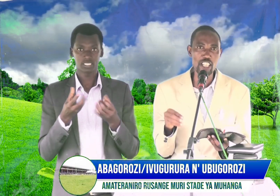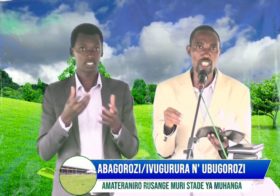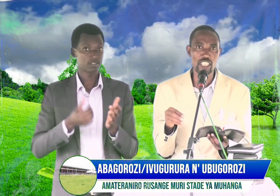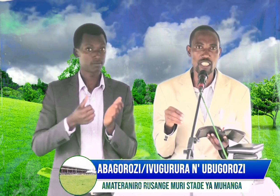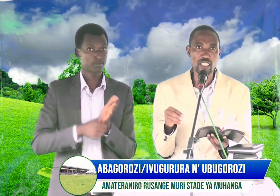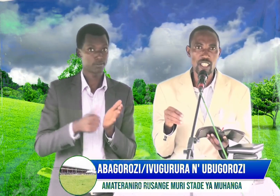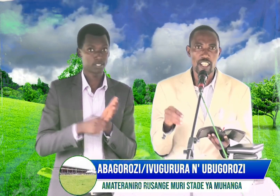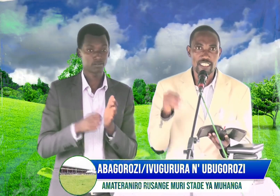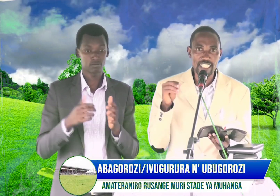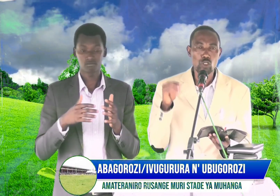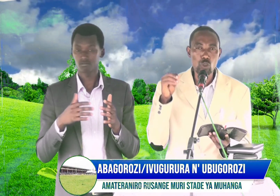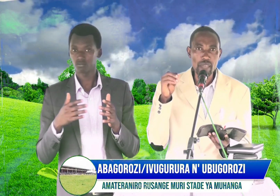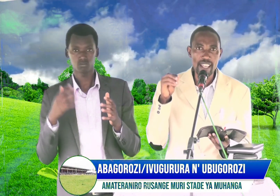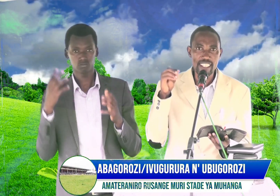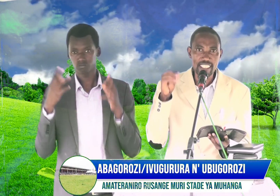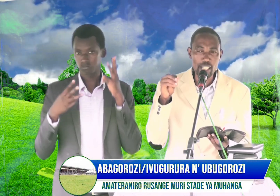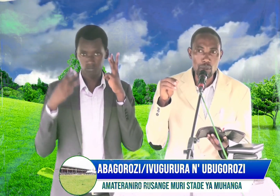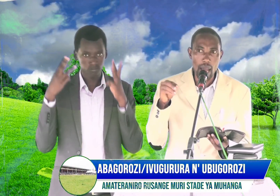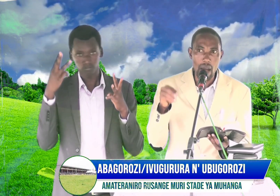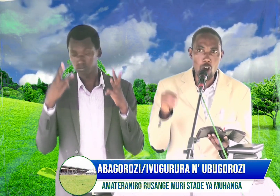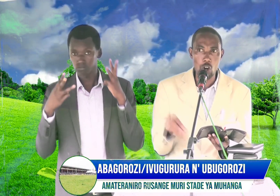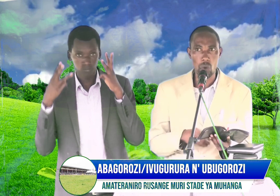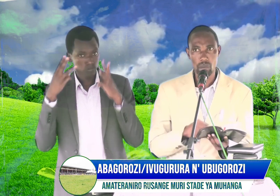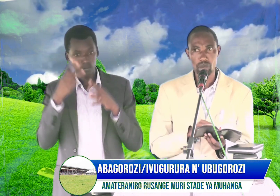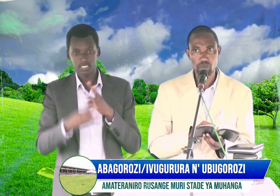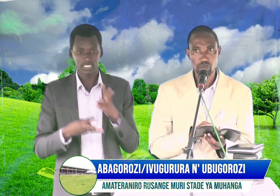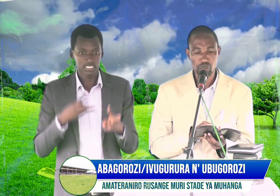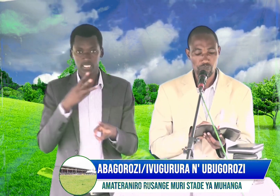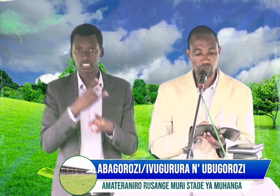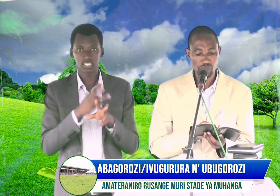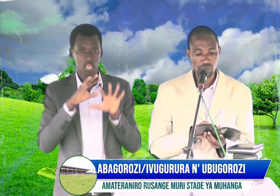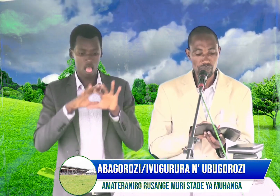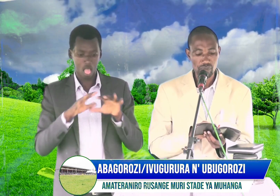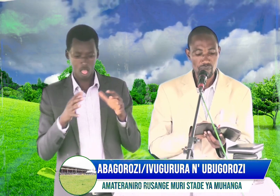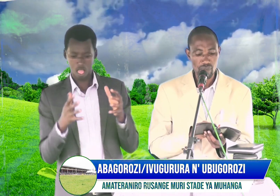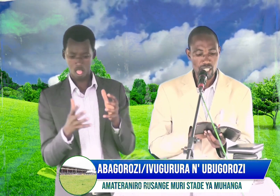impagarara mu isi, zitumye isi ibura amahoro.